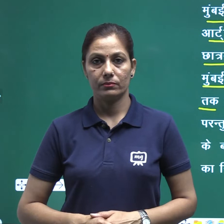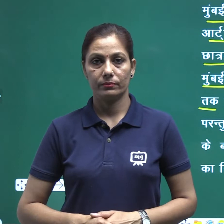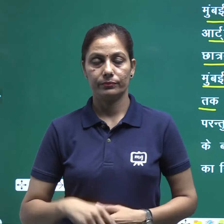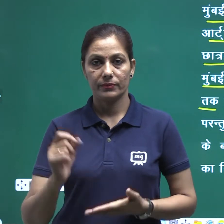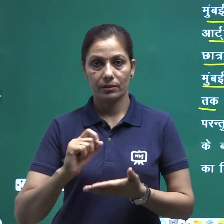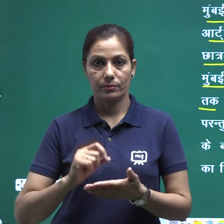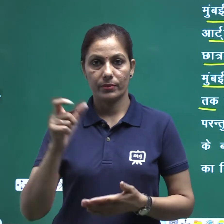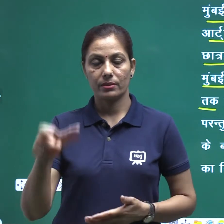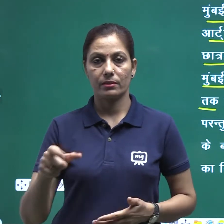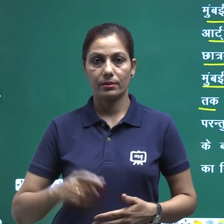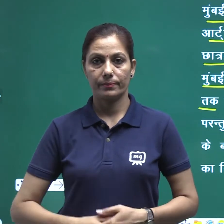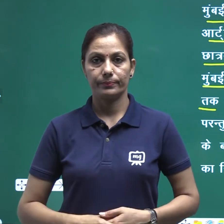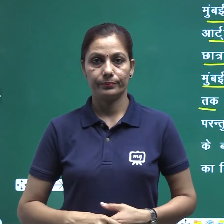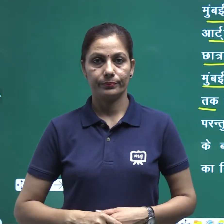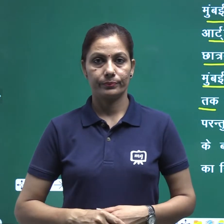लेखक ने